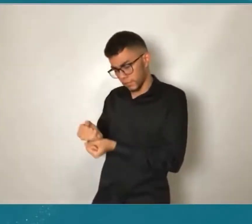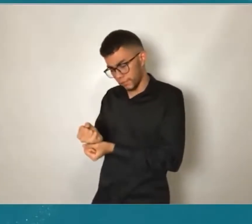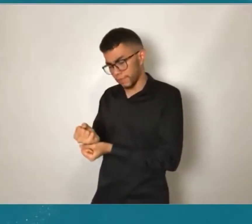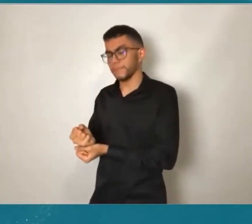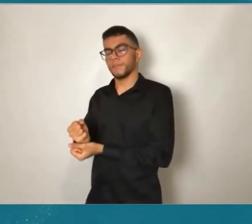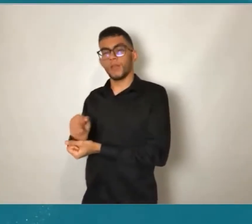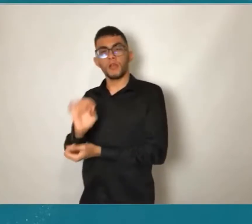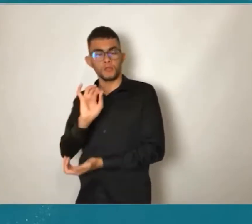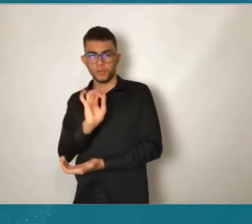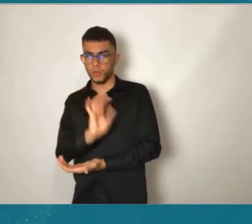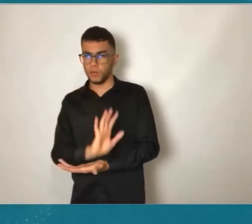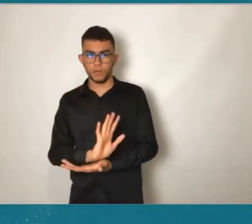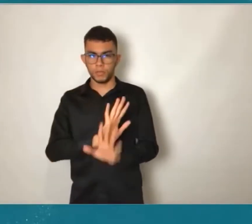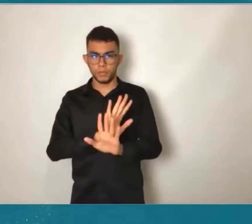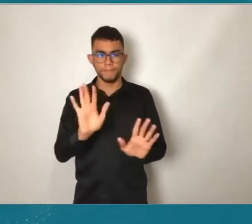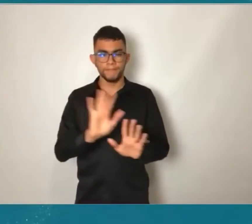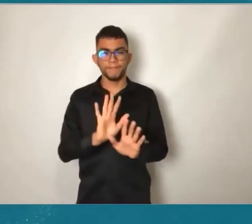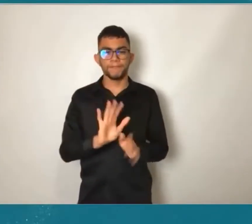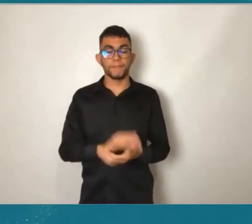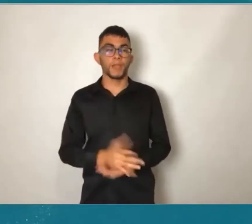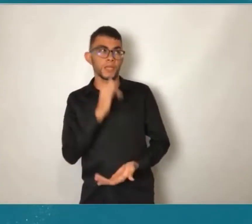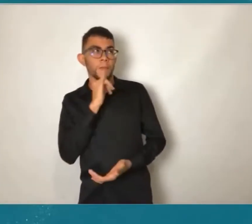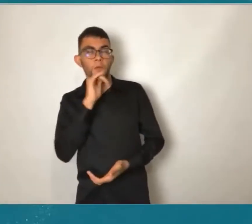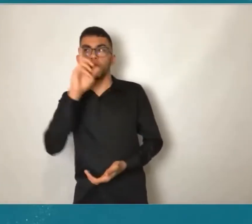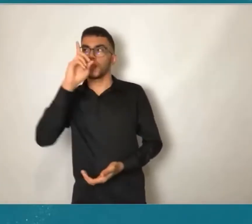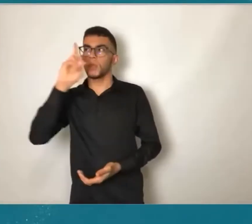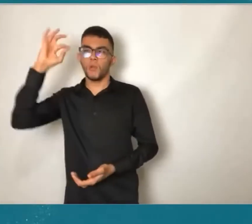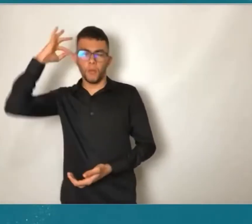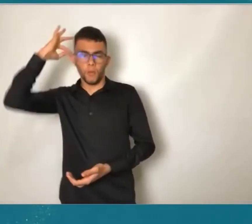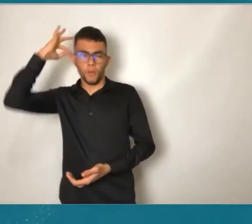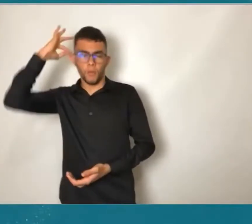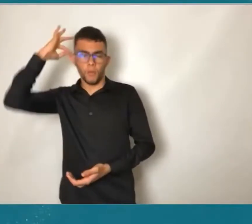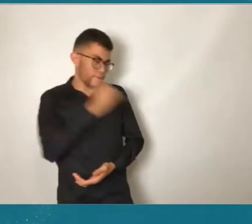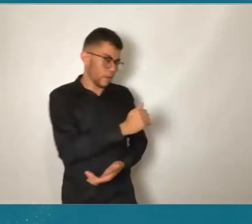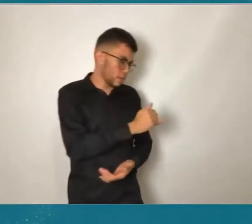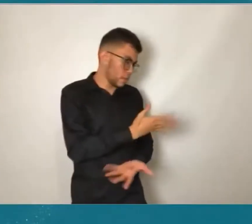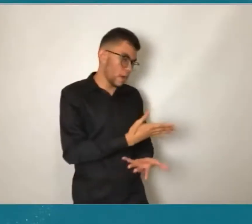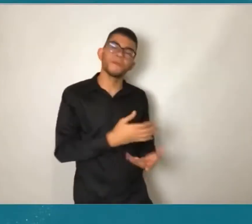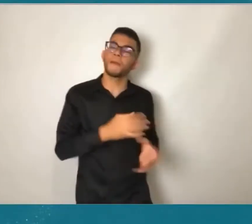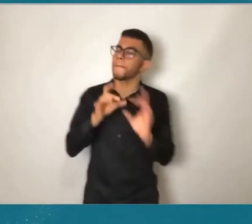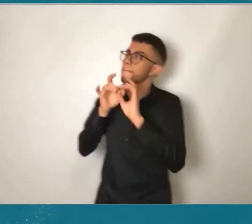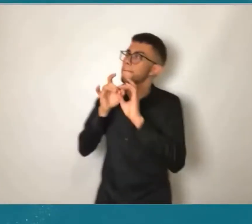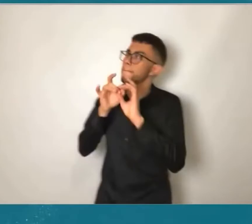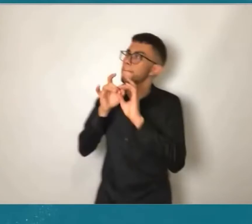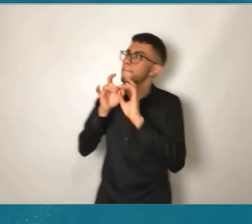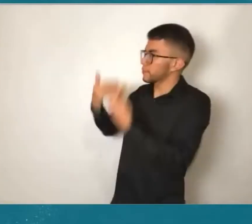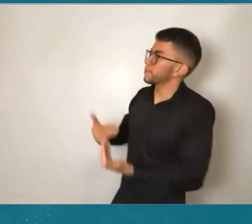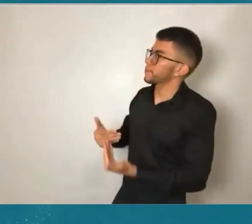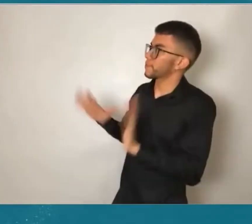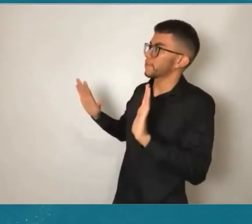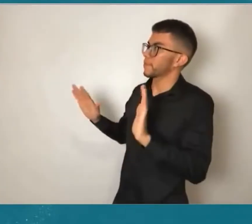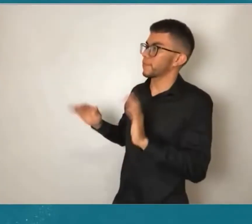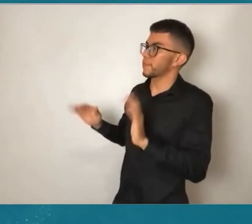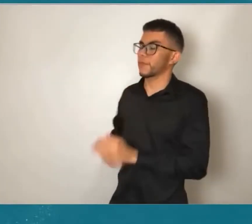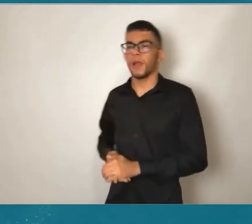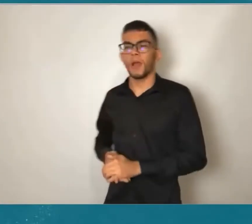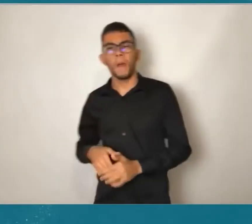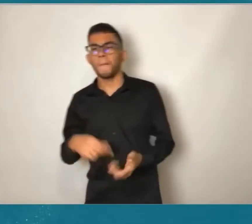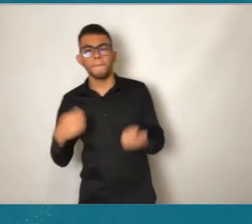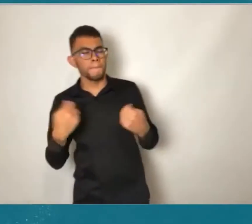quero lembrar um pouco, parece ler a história aqui, ler o texto bíblico, parece uma coisa fácil, né? Você